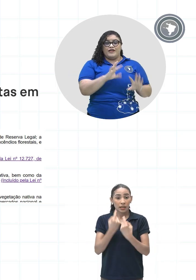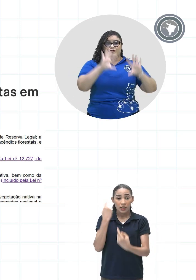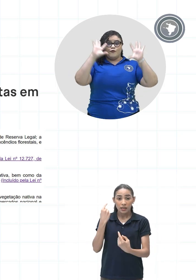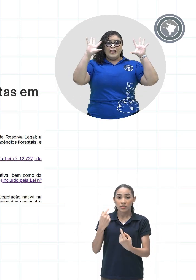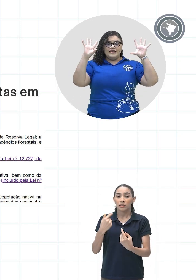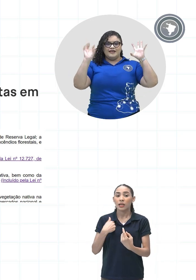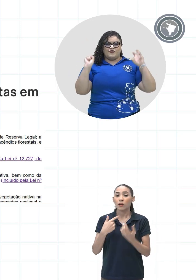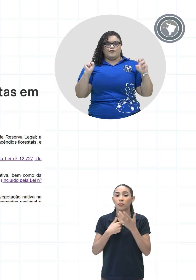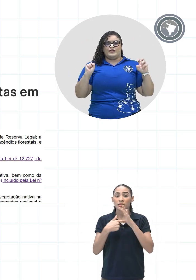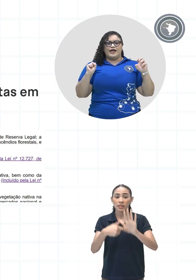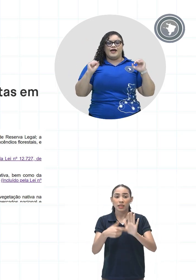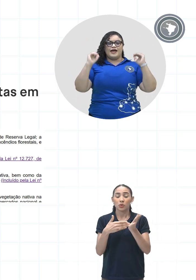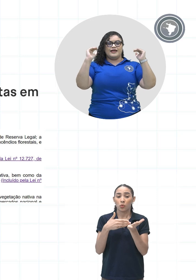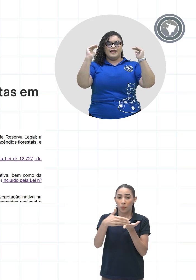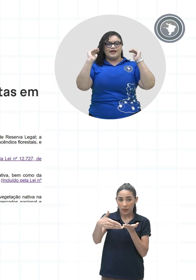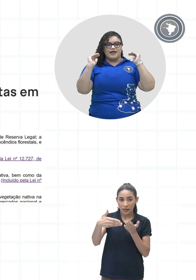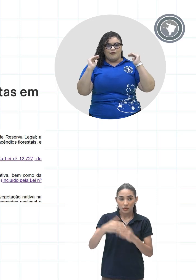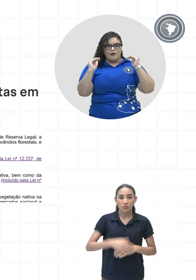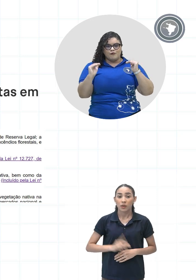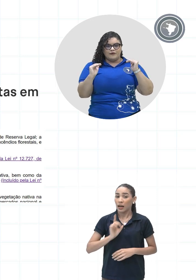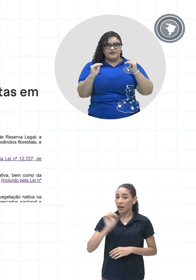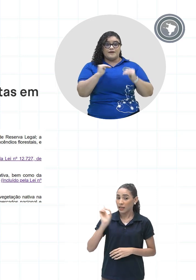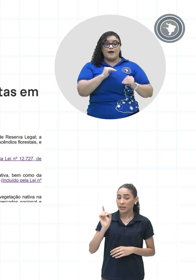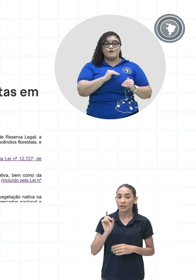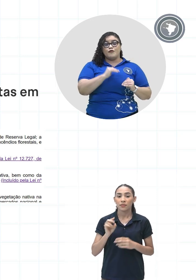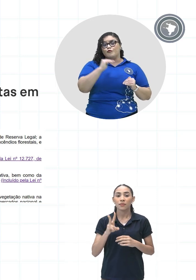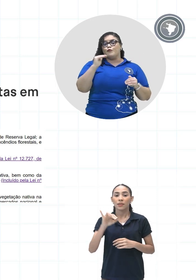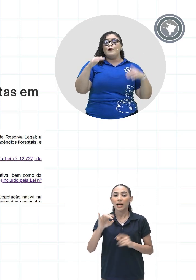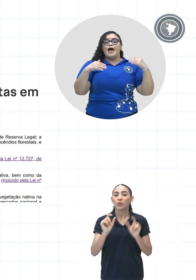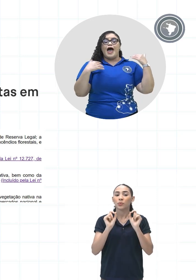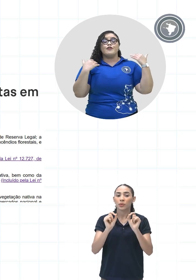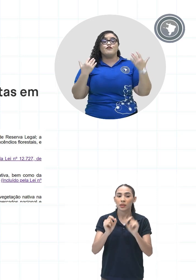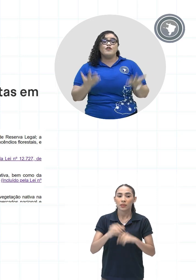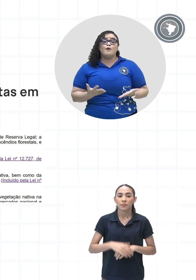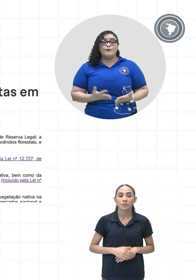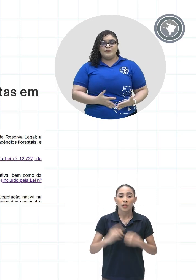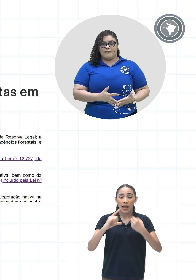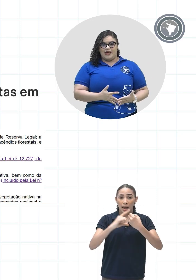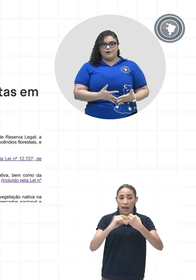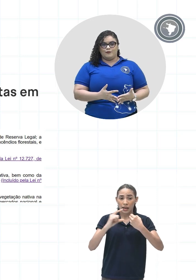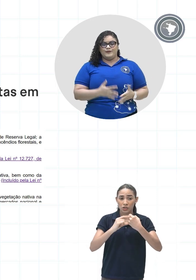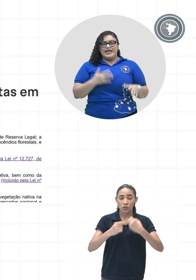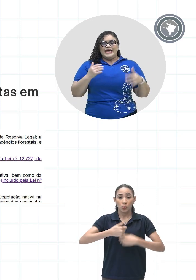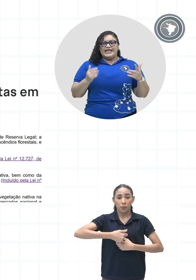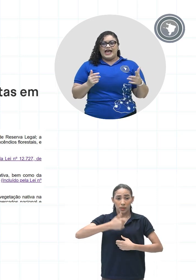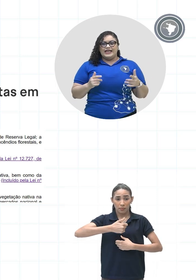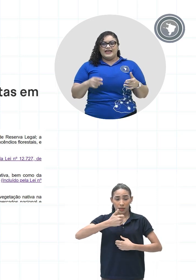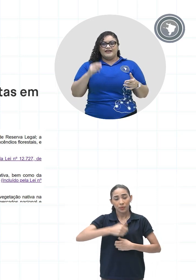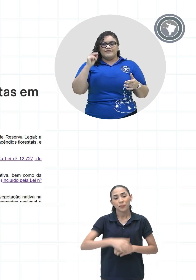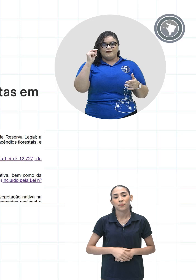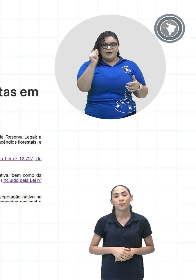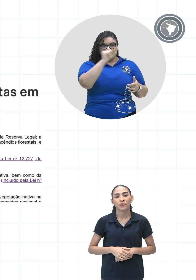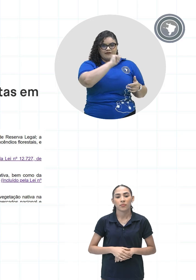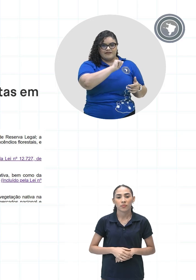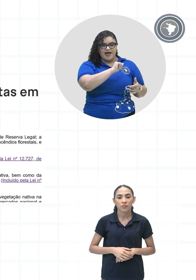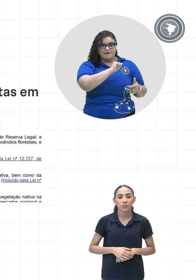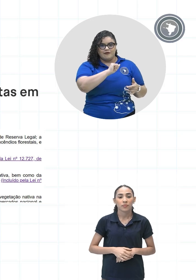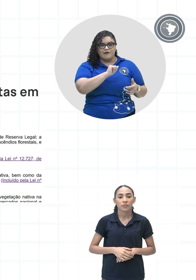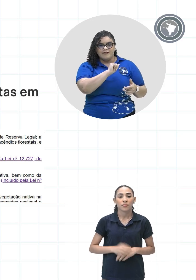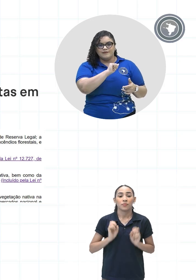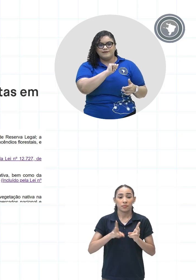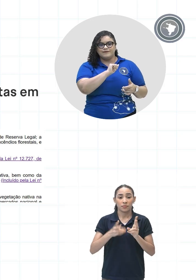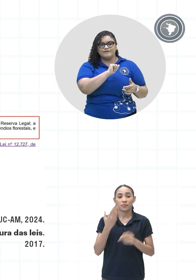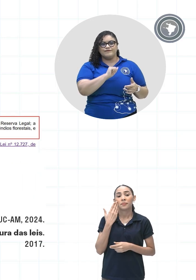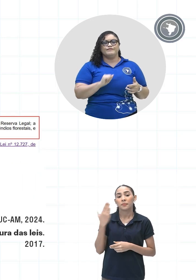mostrei para vocês o início, né? Aqui, eu mostro para vocês a partir do artigo 1º. E aí, vamos avançar,